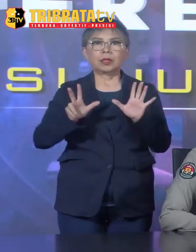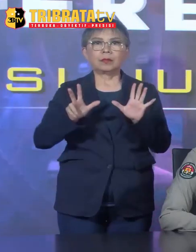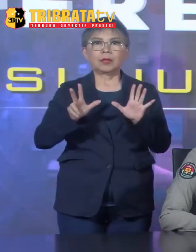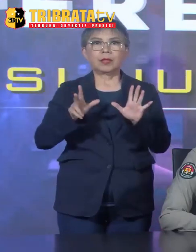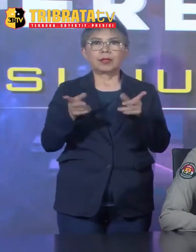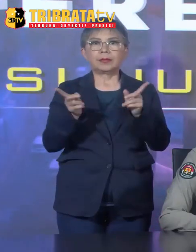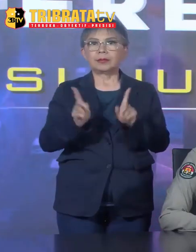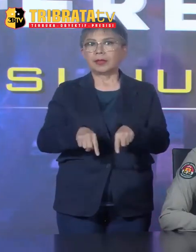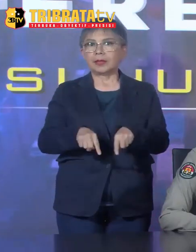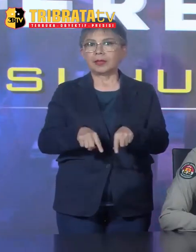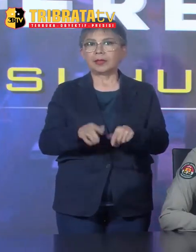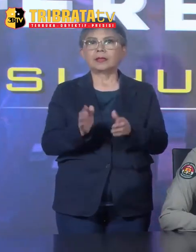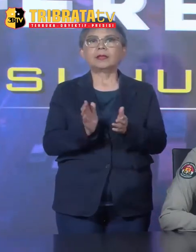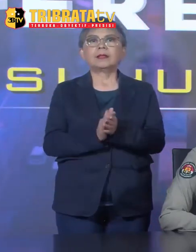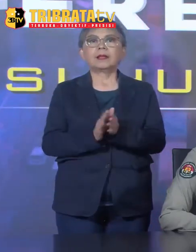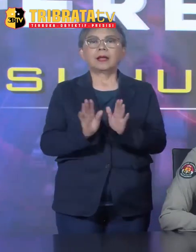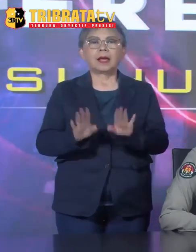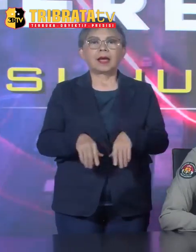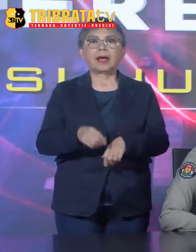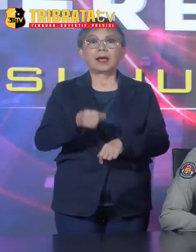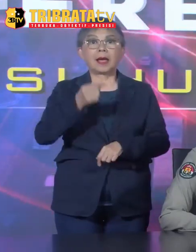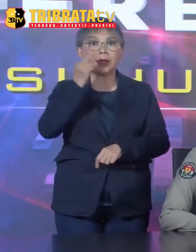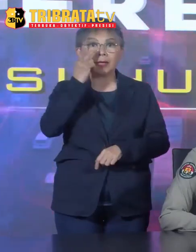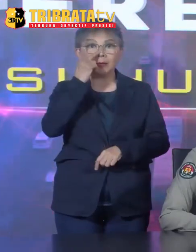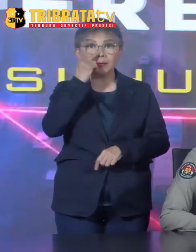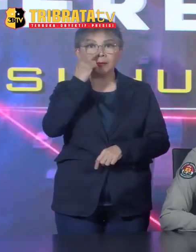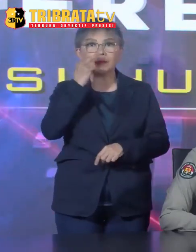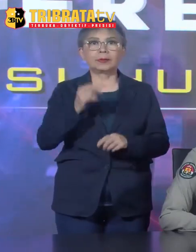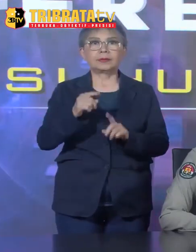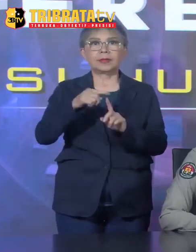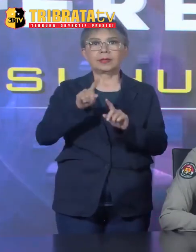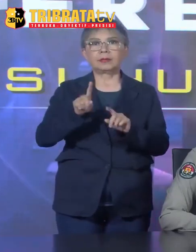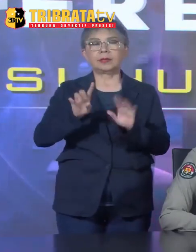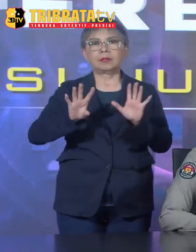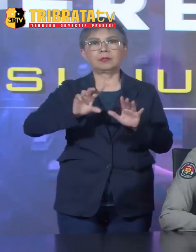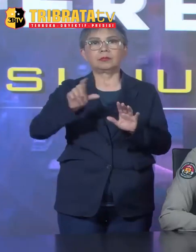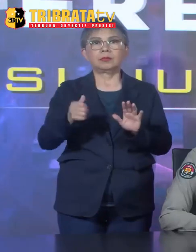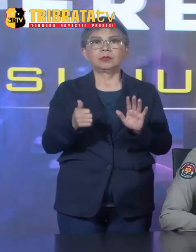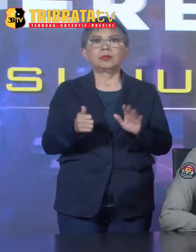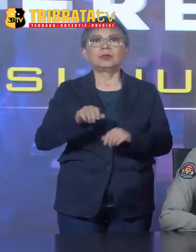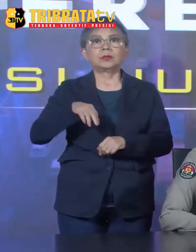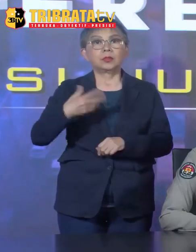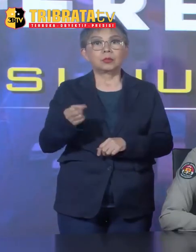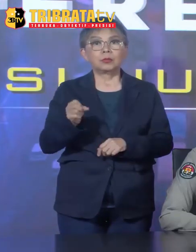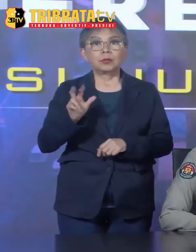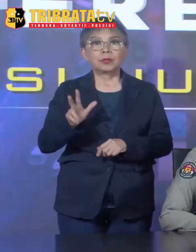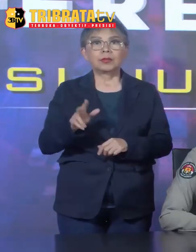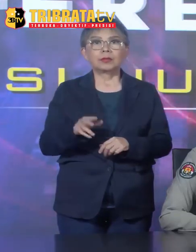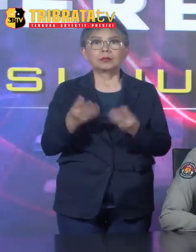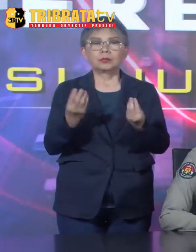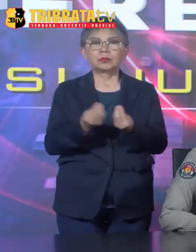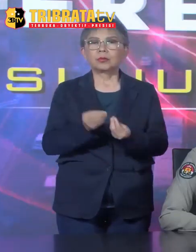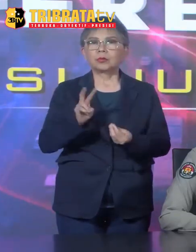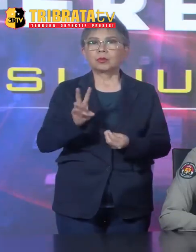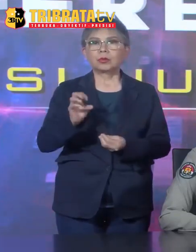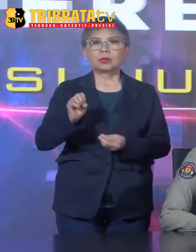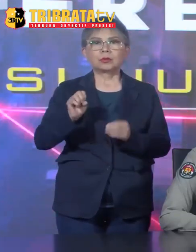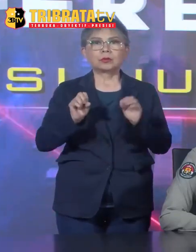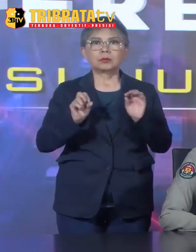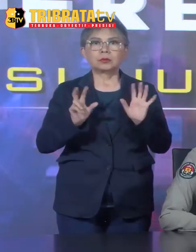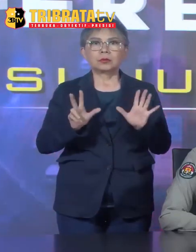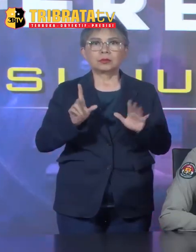1.178 kejadian dan pada hari Senin 19 Juni 2023 sebanyak